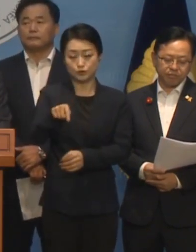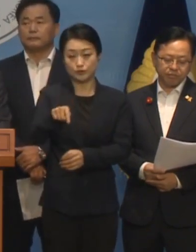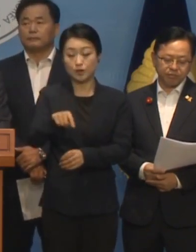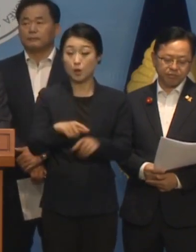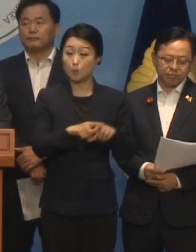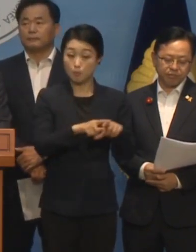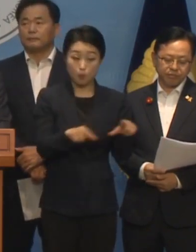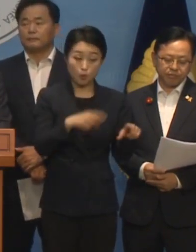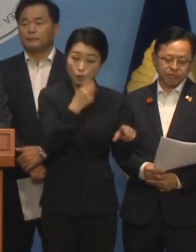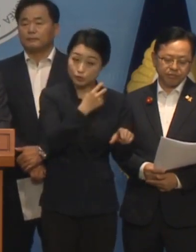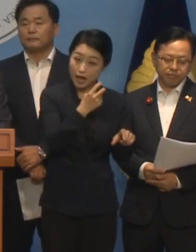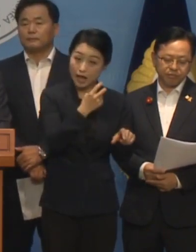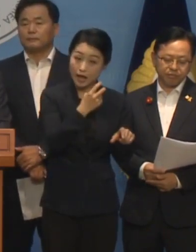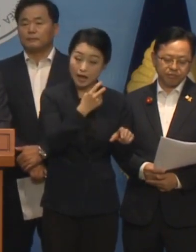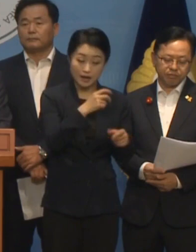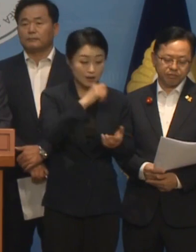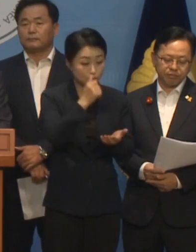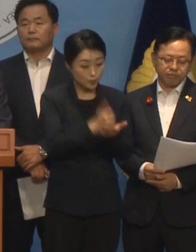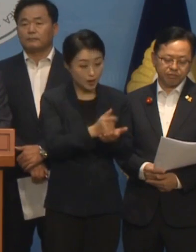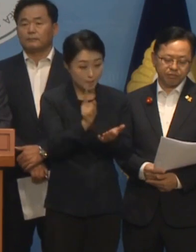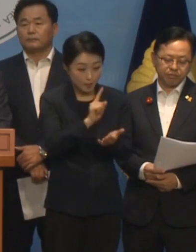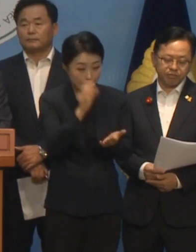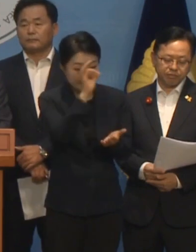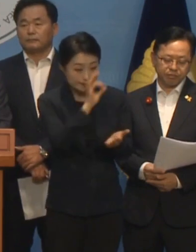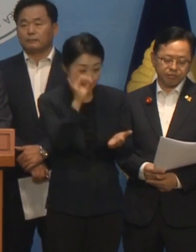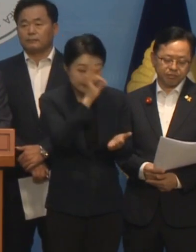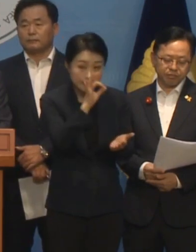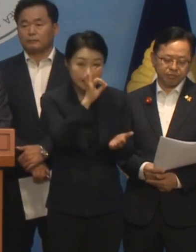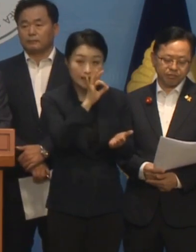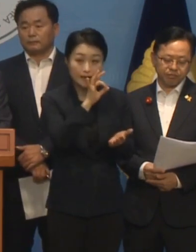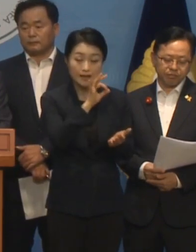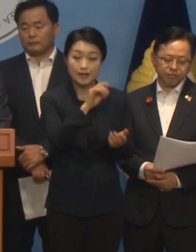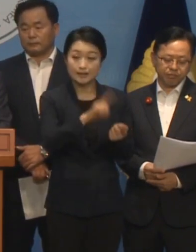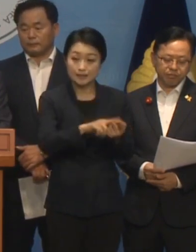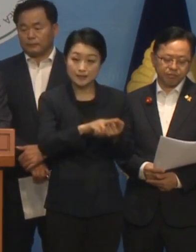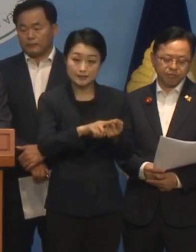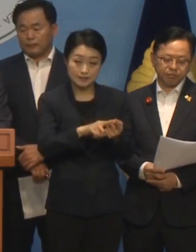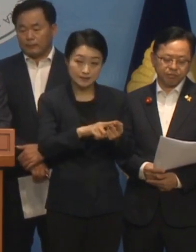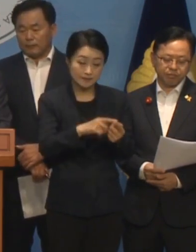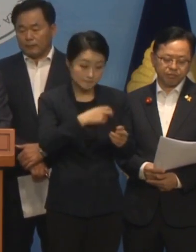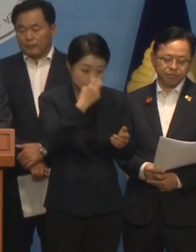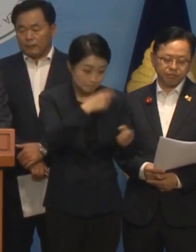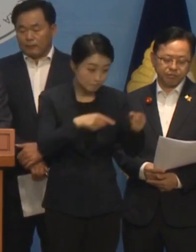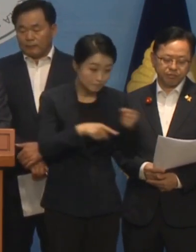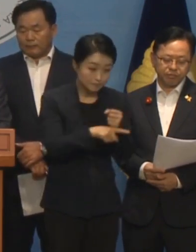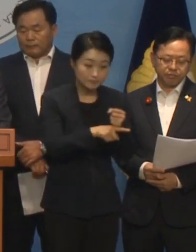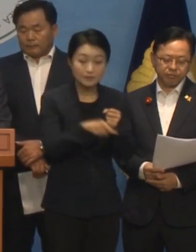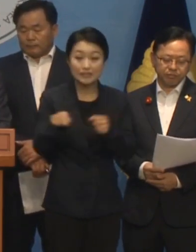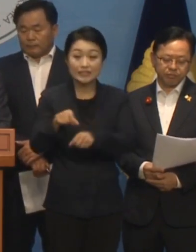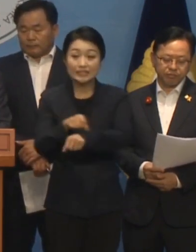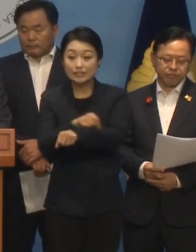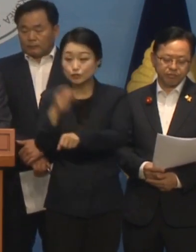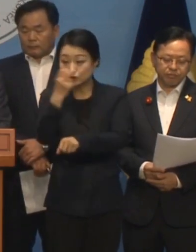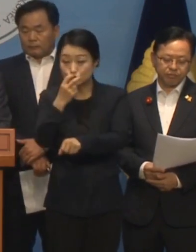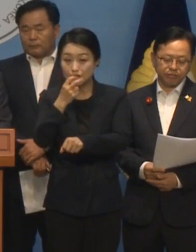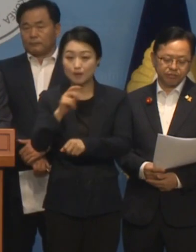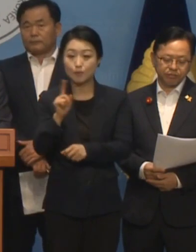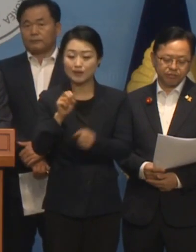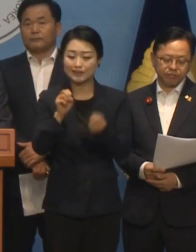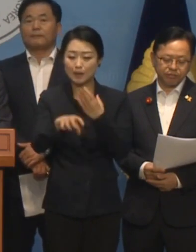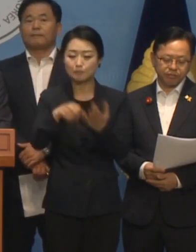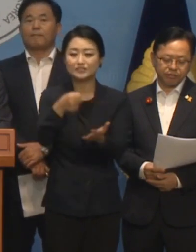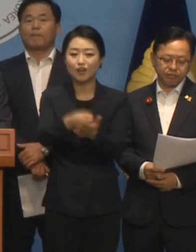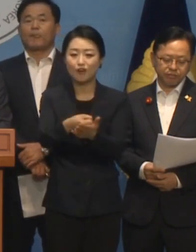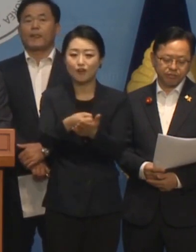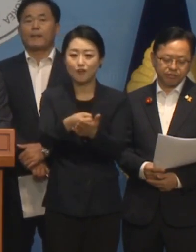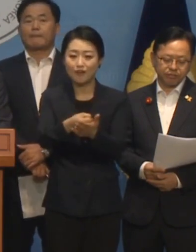보통의 수사가 제기된 혐의, 즉 문제의 정답을 찾기 위한 과정이라면 특수수사는 답을 정해놓고